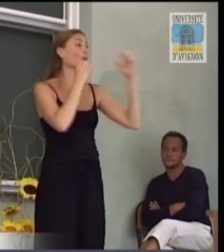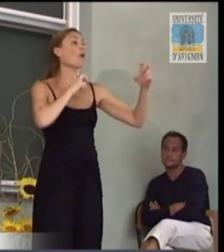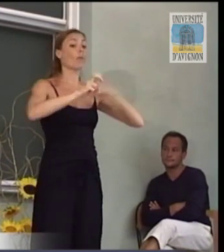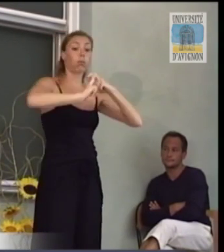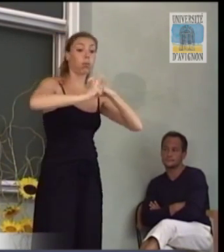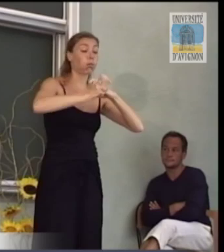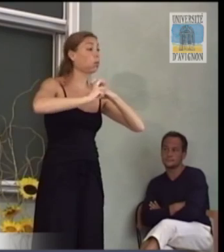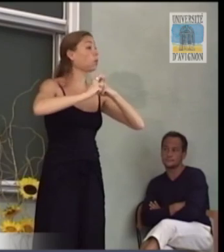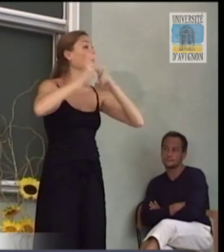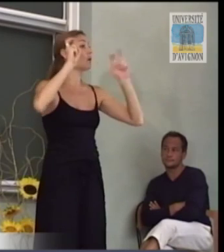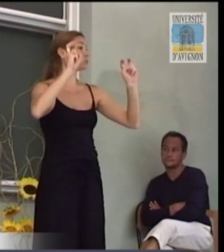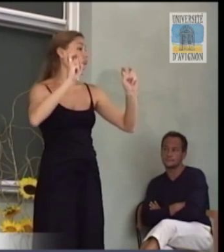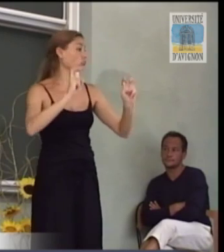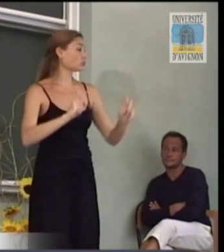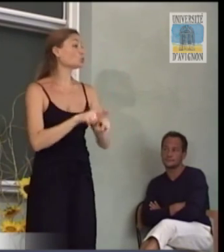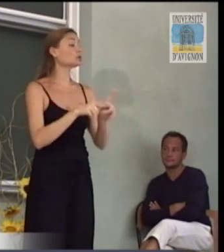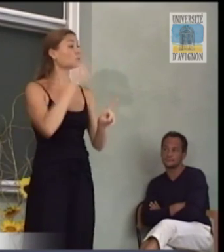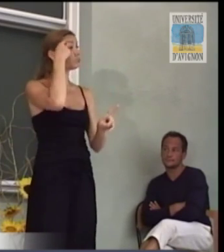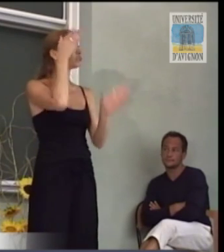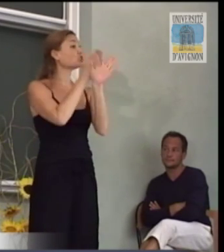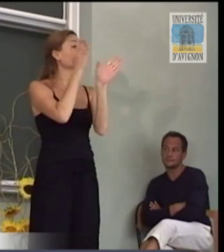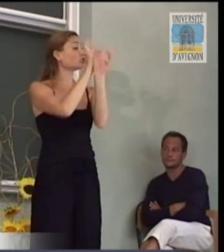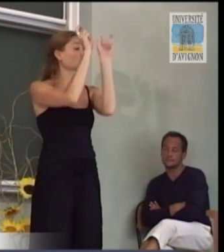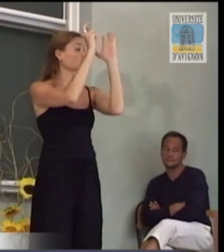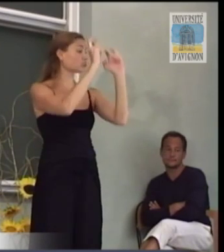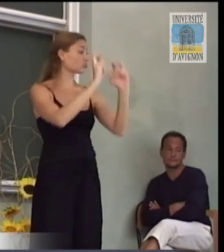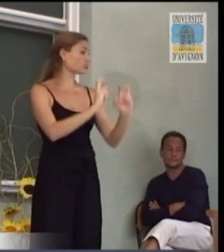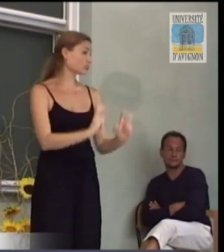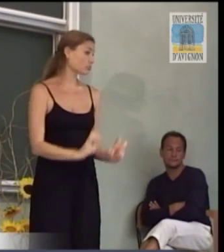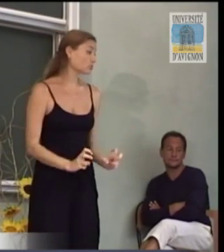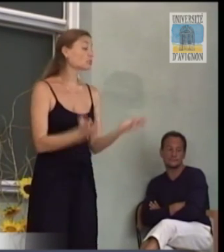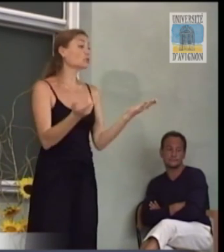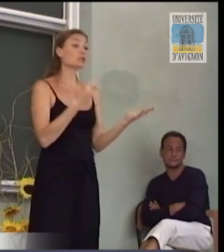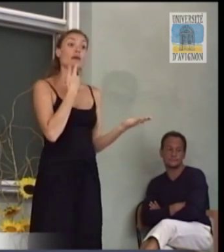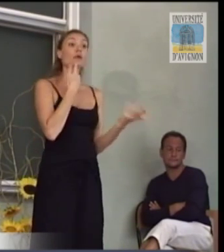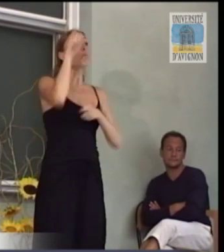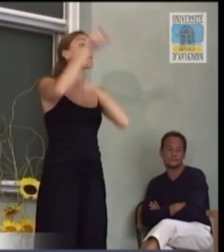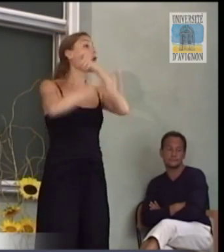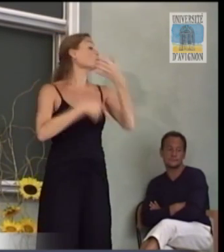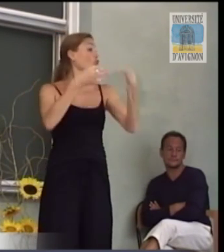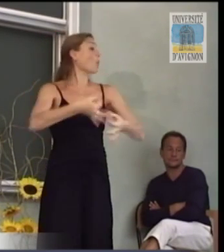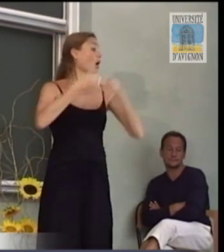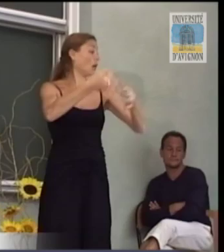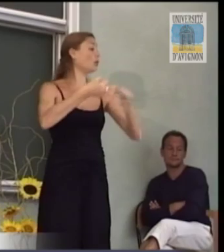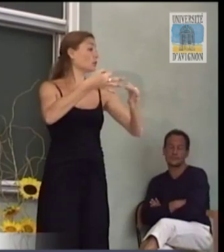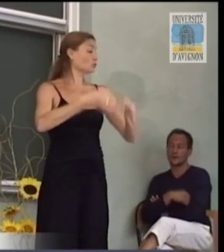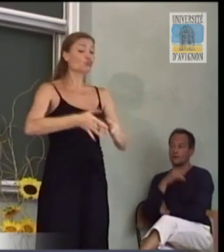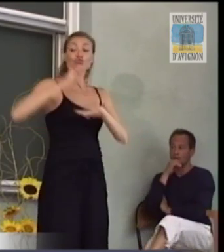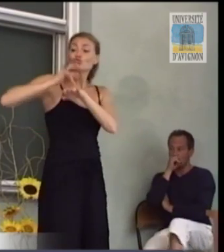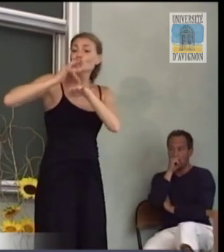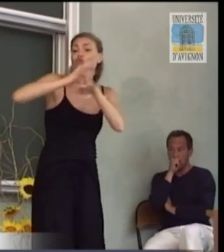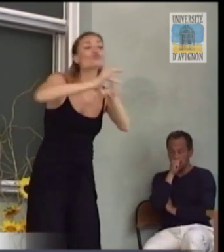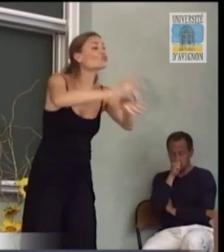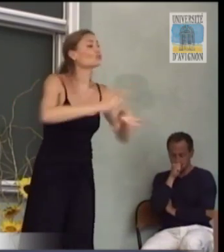déficience psychique. Et ces publics qui auront connu la culture, qui remplissent les salles